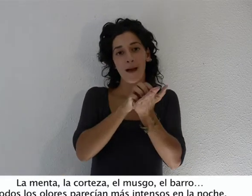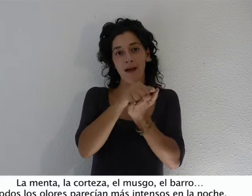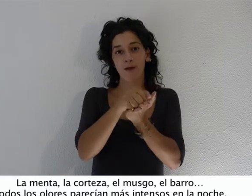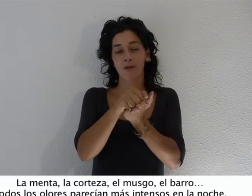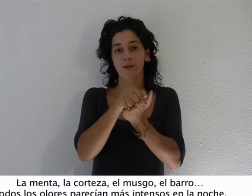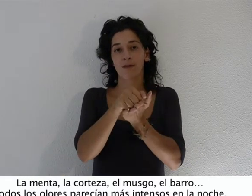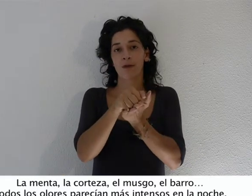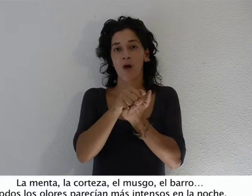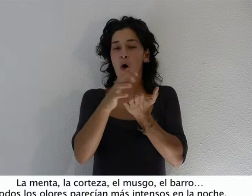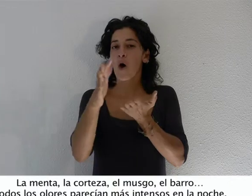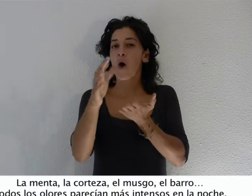noche.